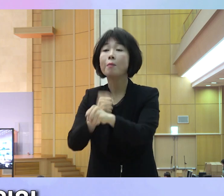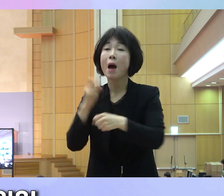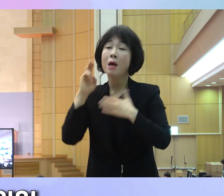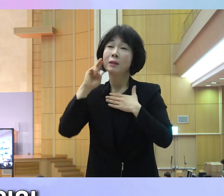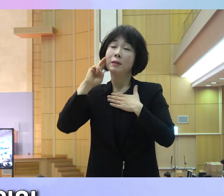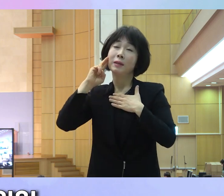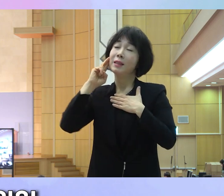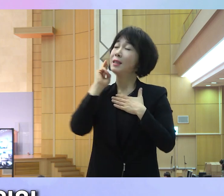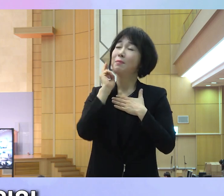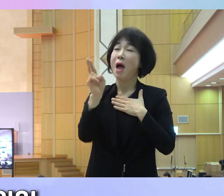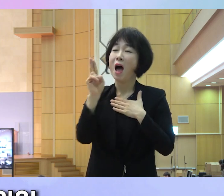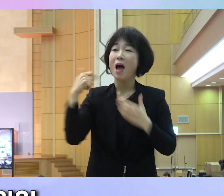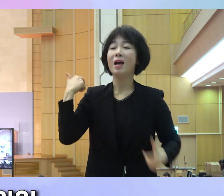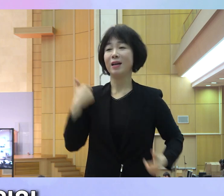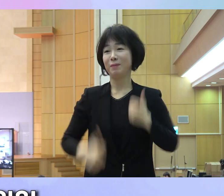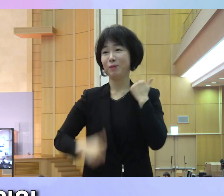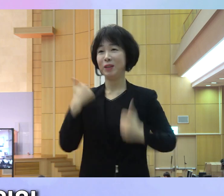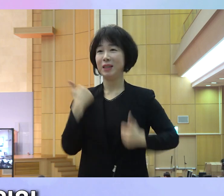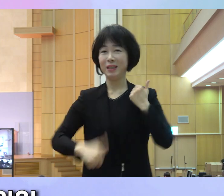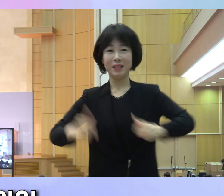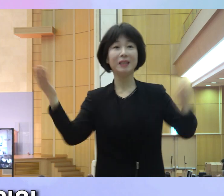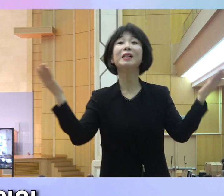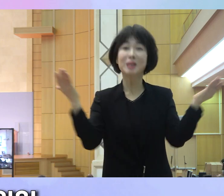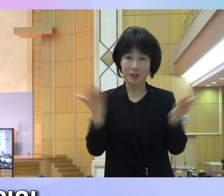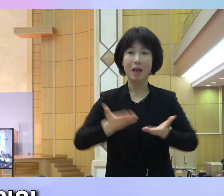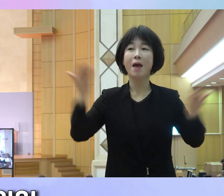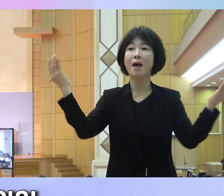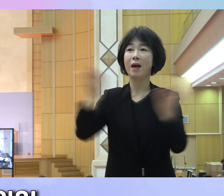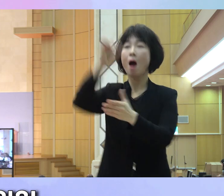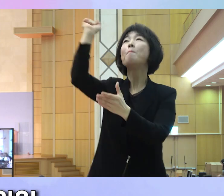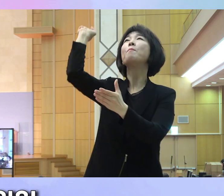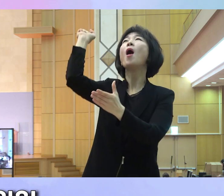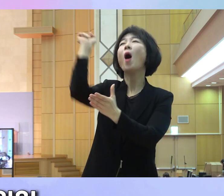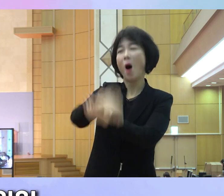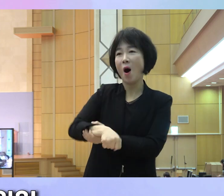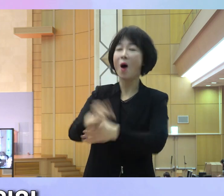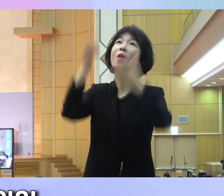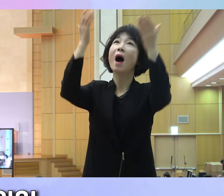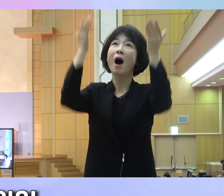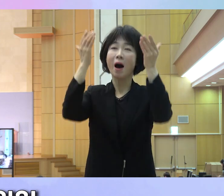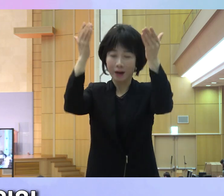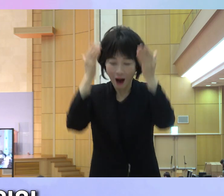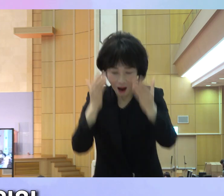의지함이 심히 기쁜 일일세.